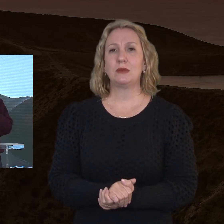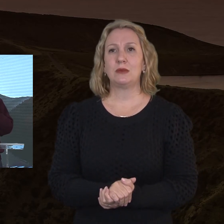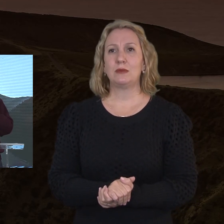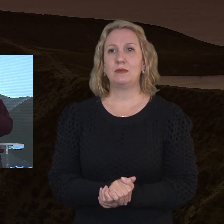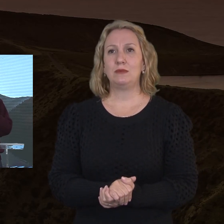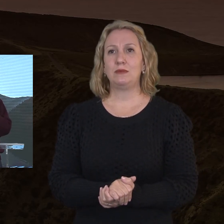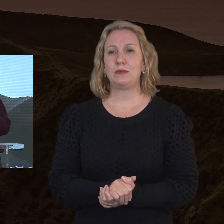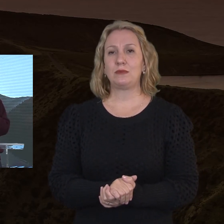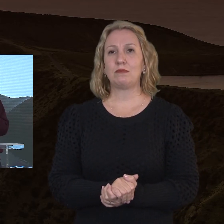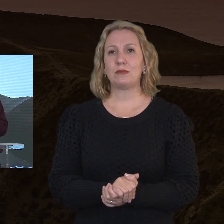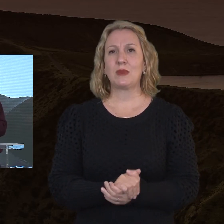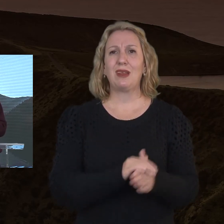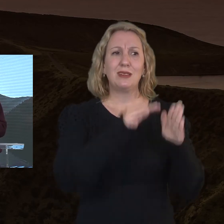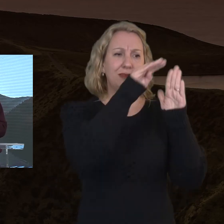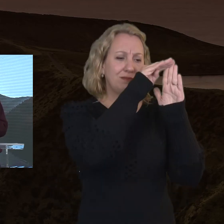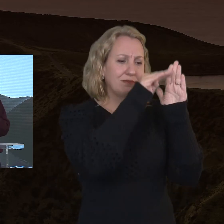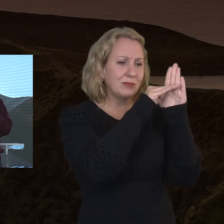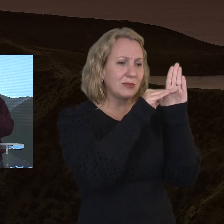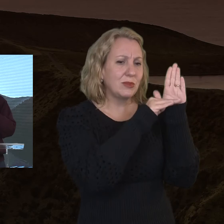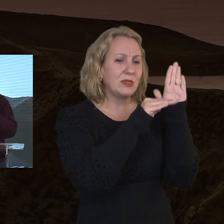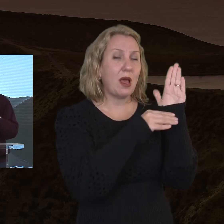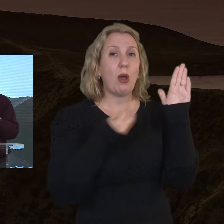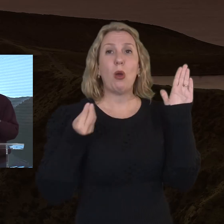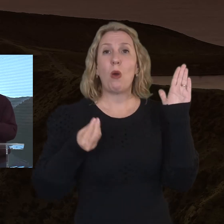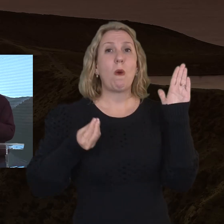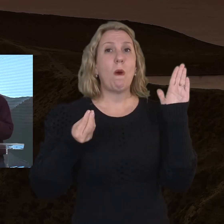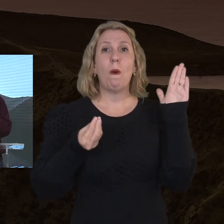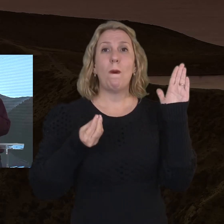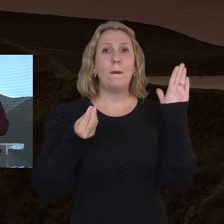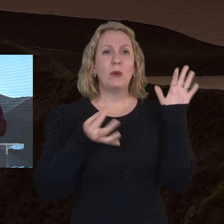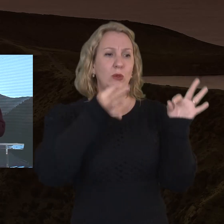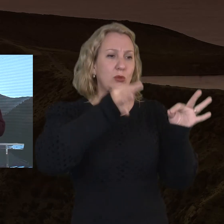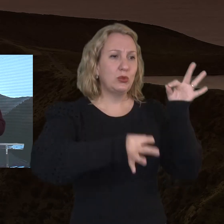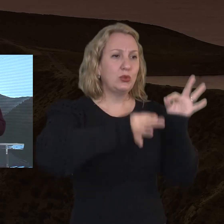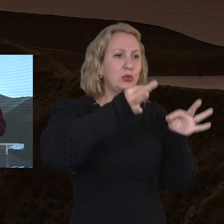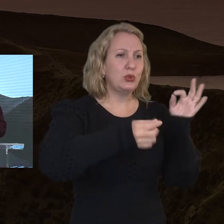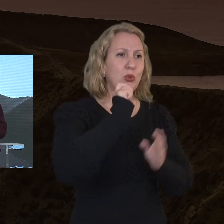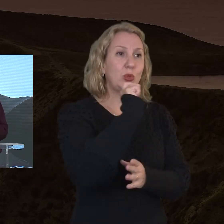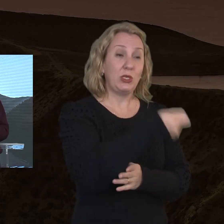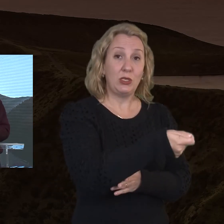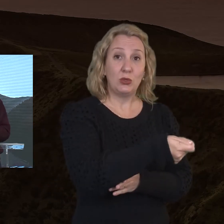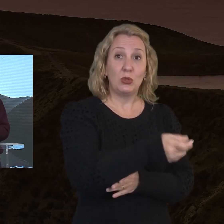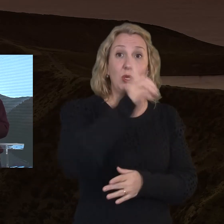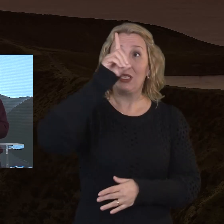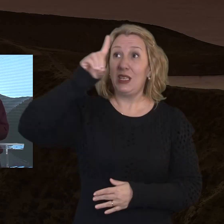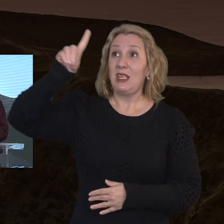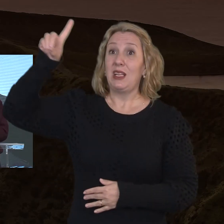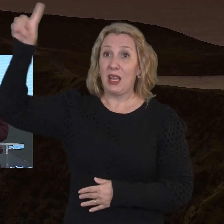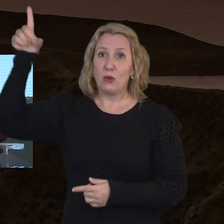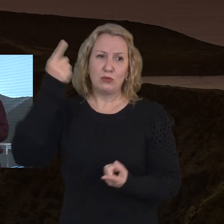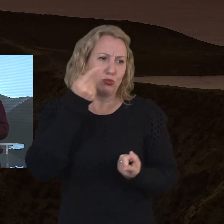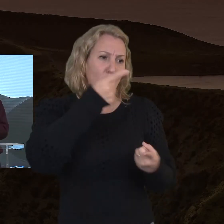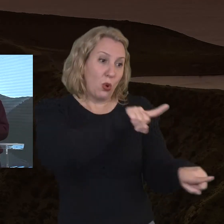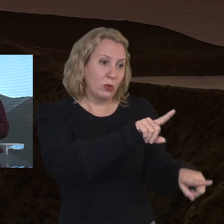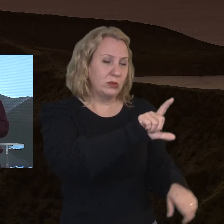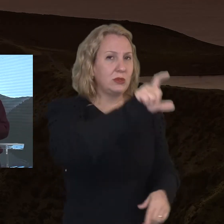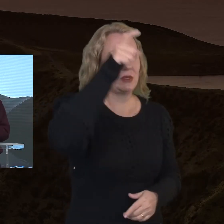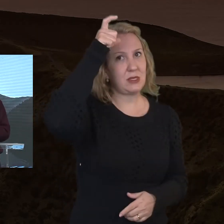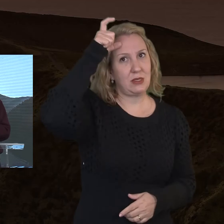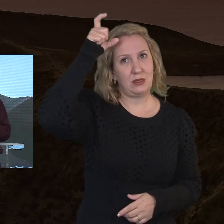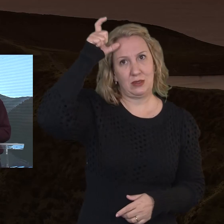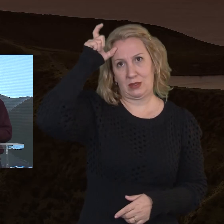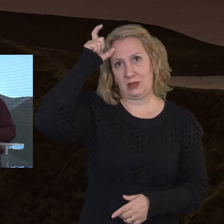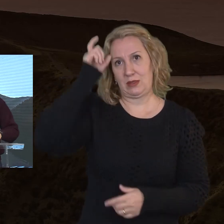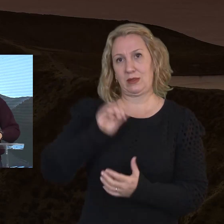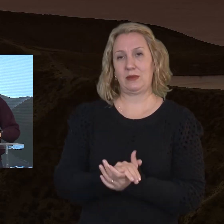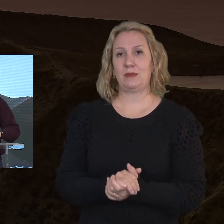vocês agora a sequência do juízo tá sem pensa que deus proferiu contra satanás e o juízo que está sendo